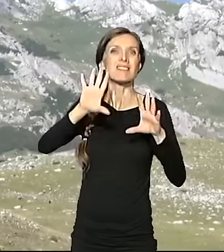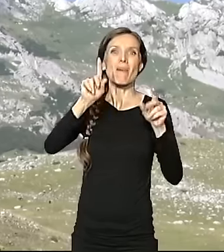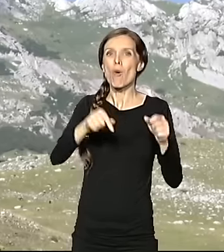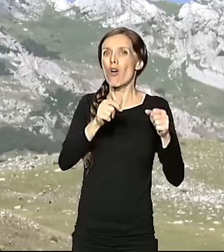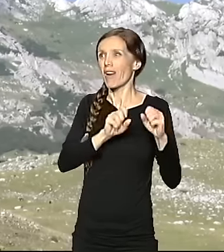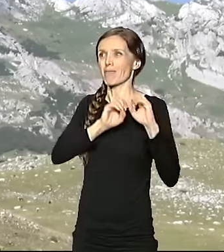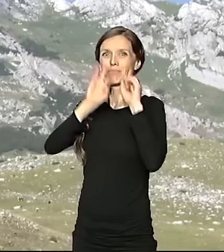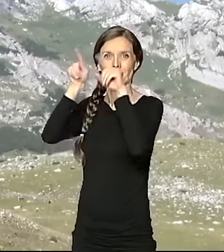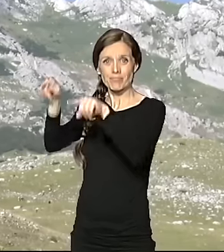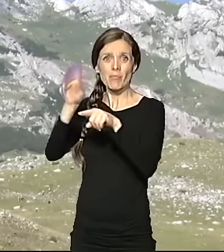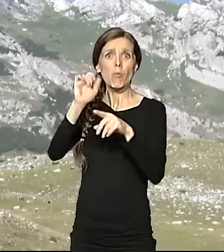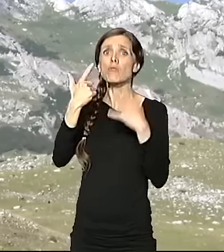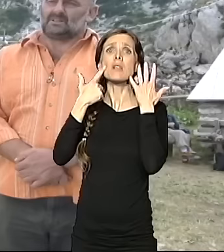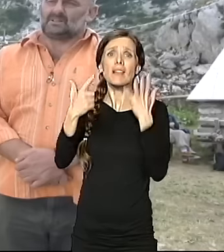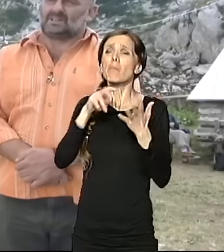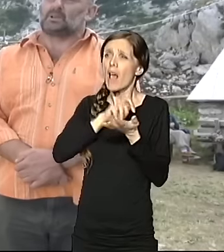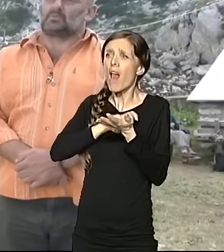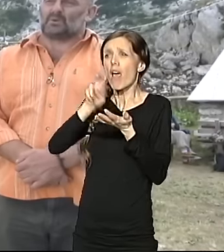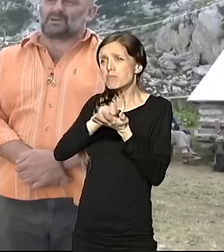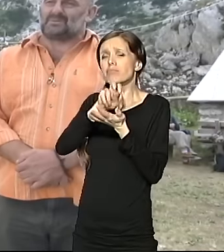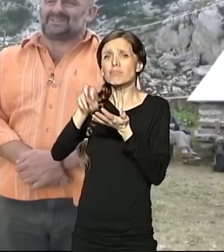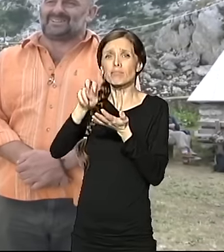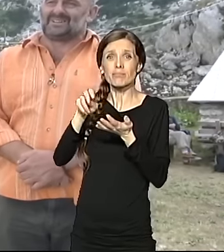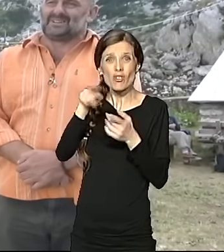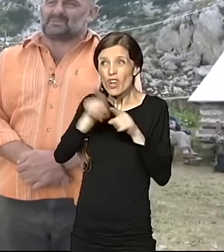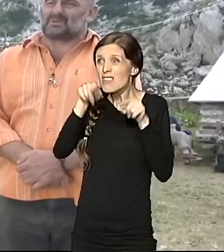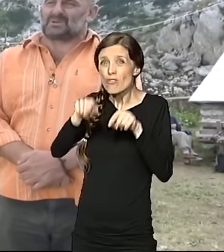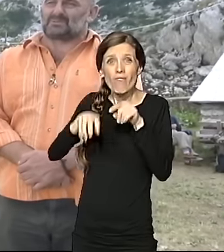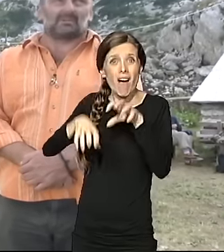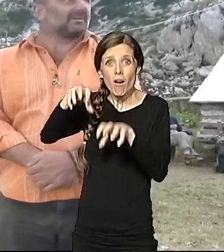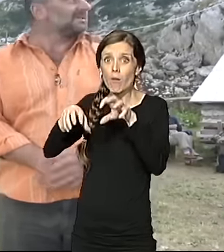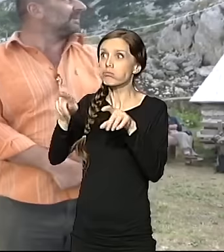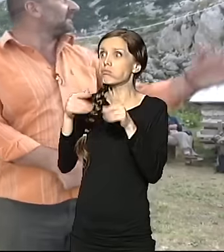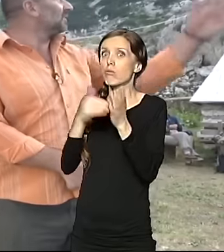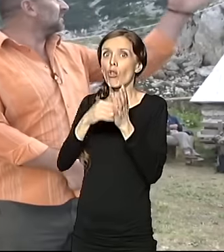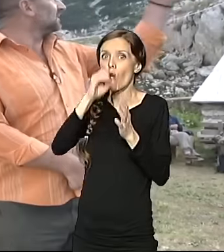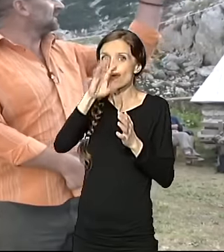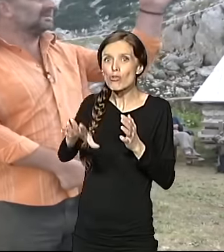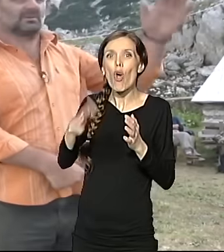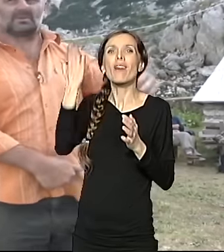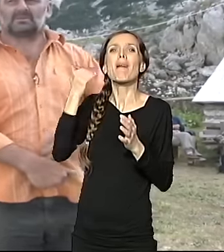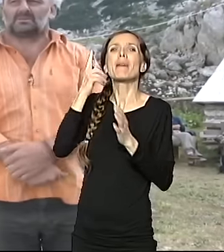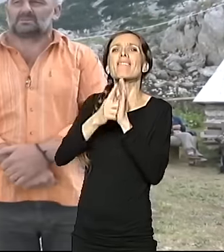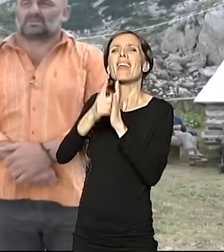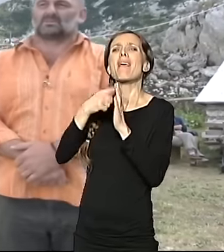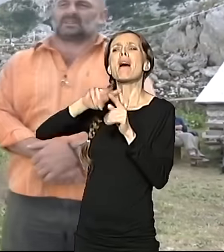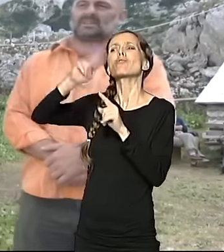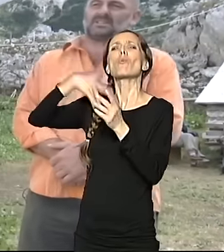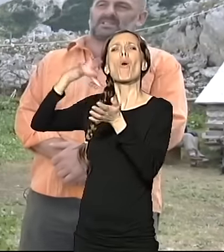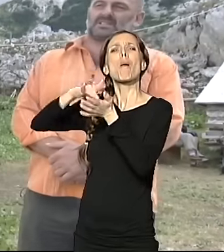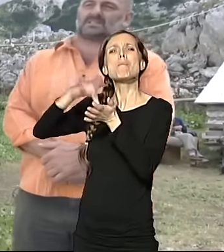po ovakvom terenu koji smo danas prošli ste? I po gorem. I po gorem. Trebalo se ispet na ovo brdo vidjeti koliko je